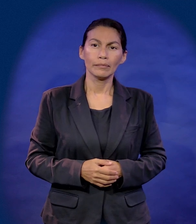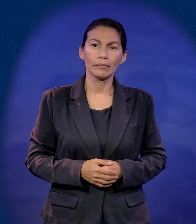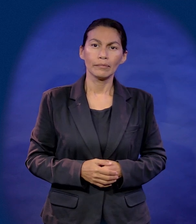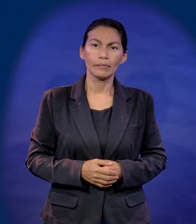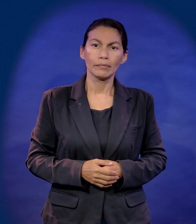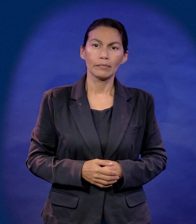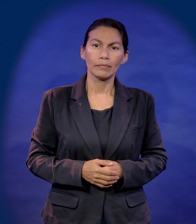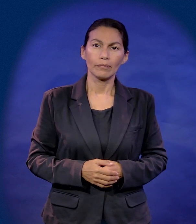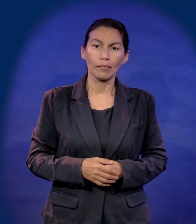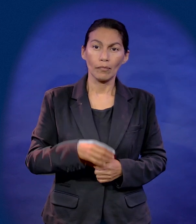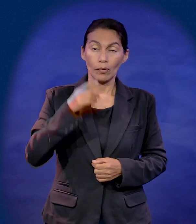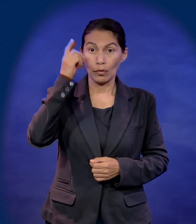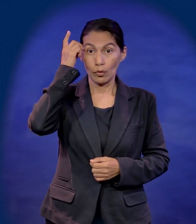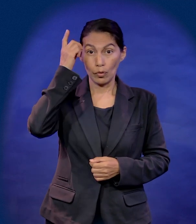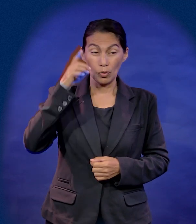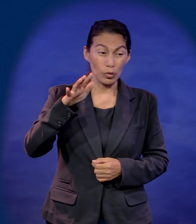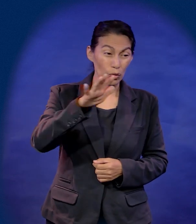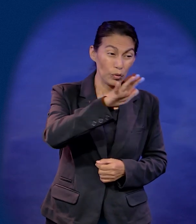Solamente sígueme aquí.